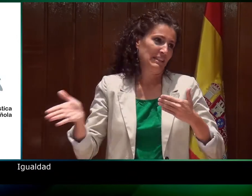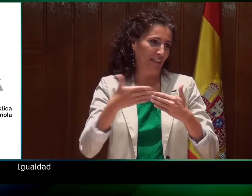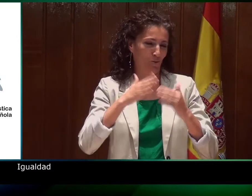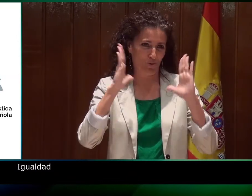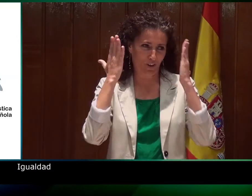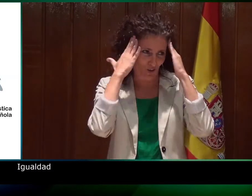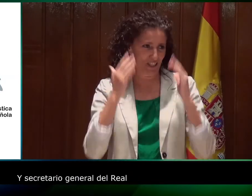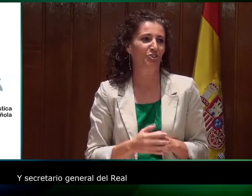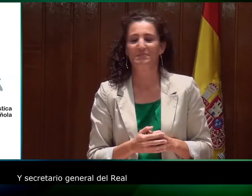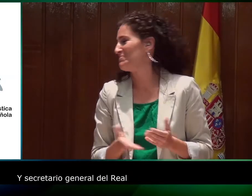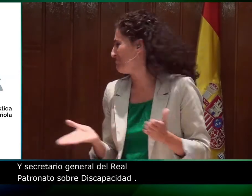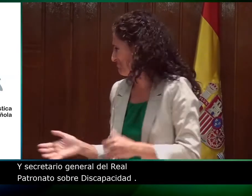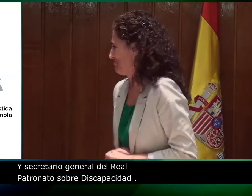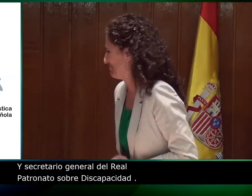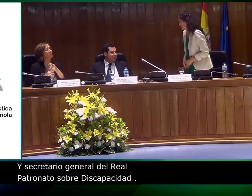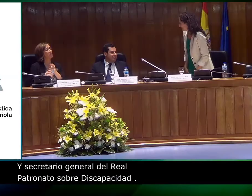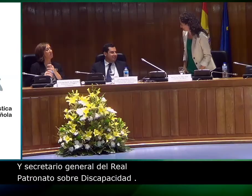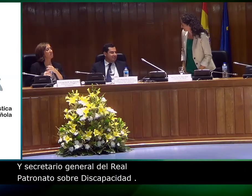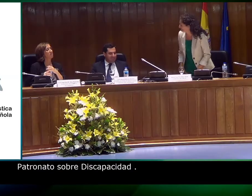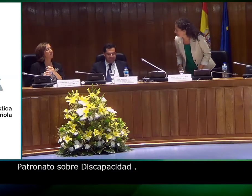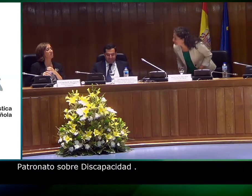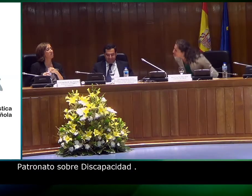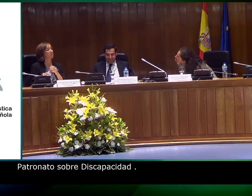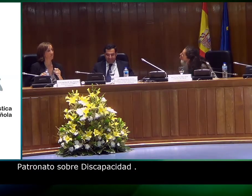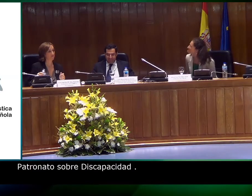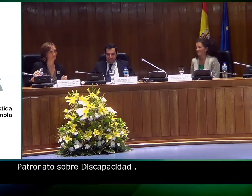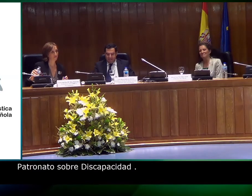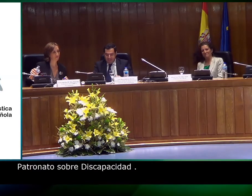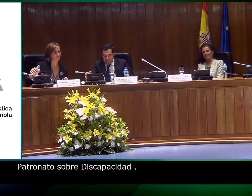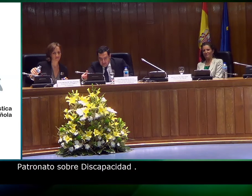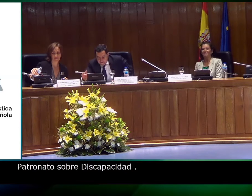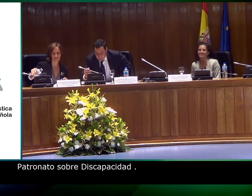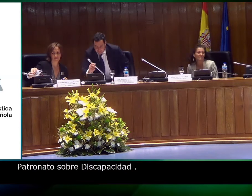va a ser la persona que va a clausurar el congreso cuando quieras Juan